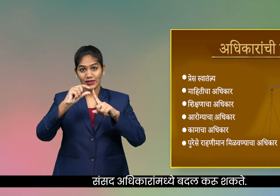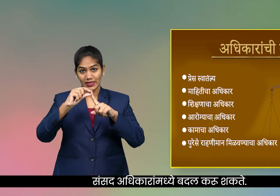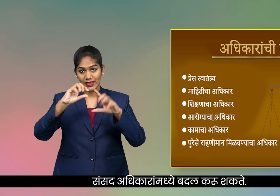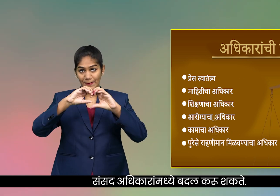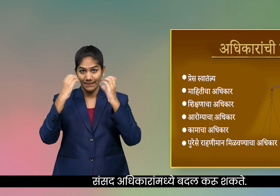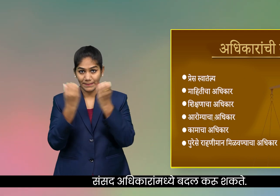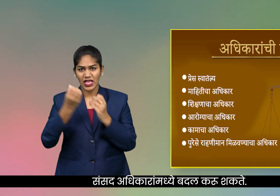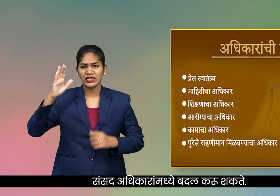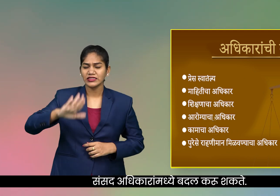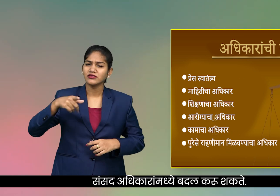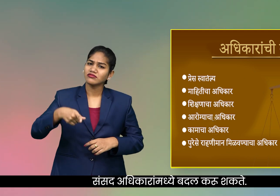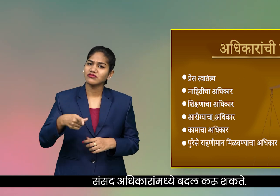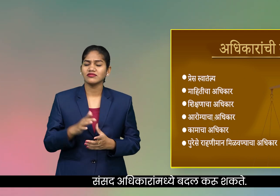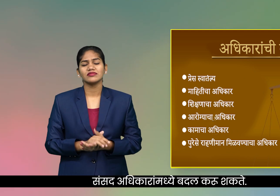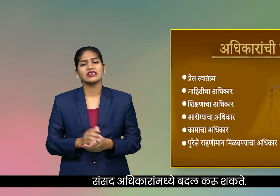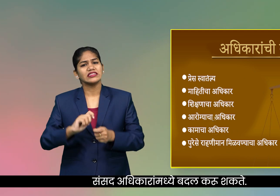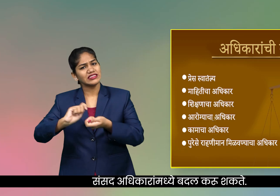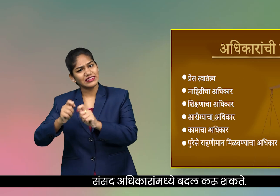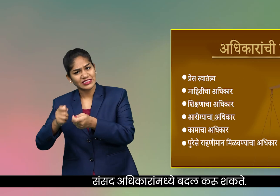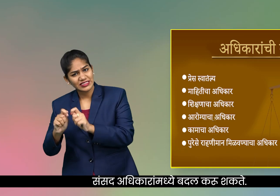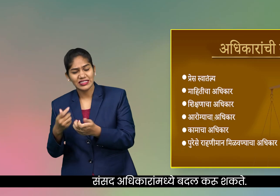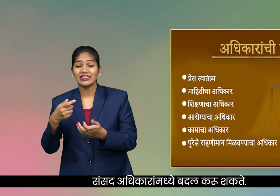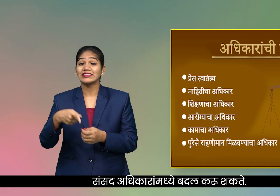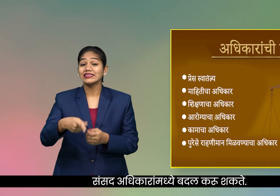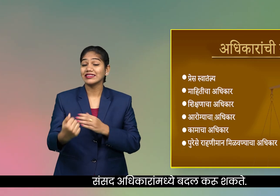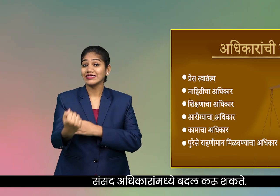संसद अधिकारांमध्ये बदल करू शकते.